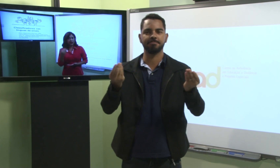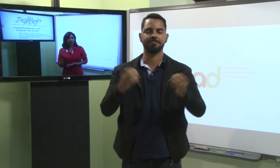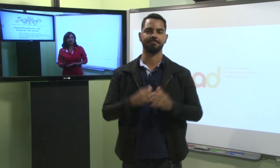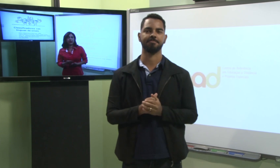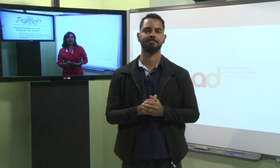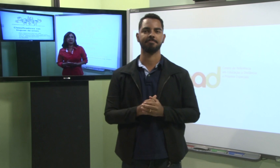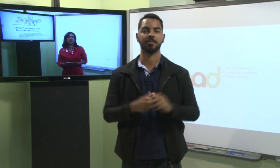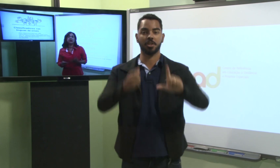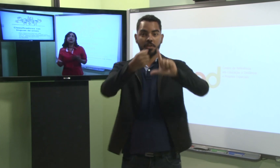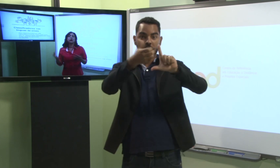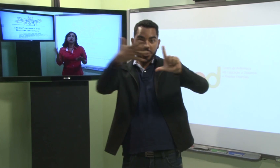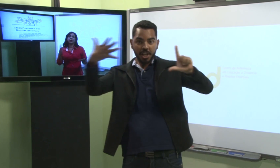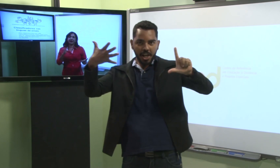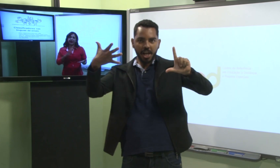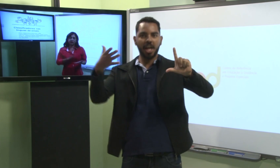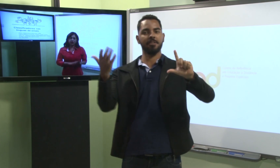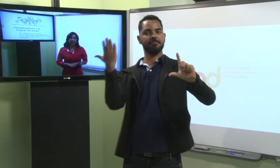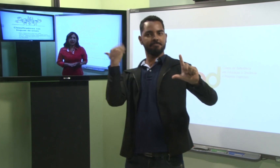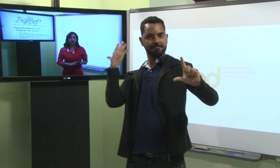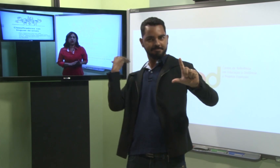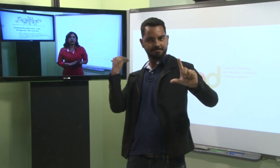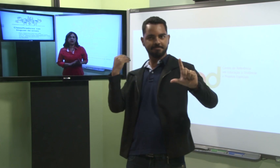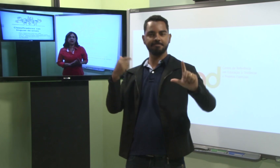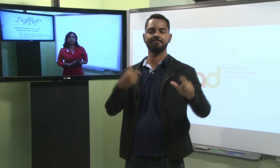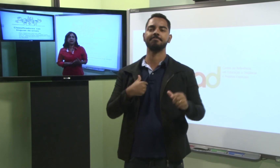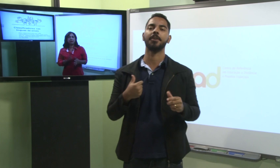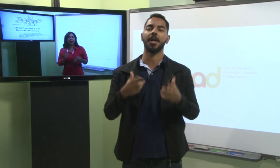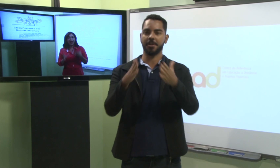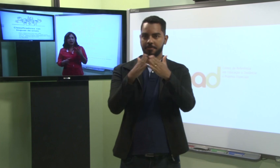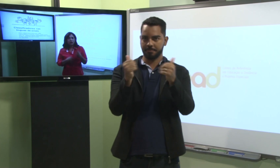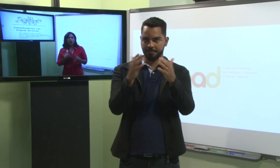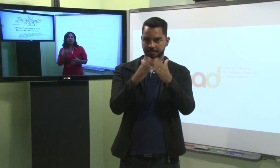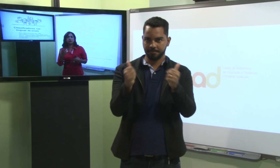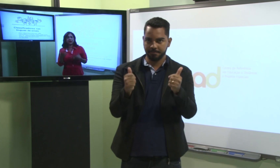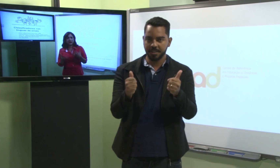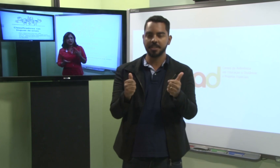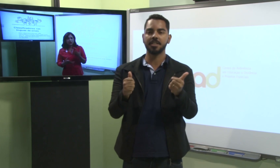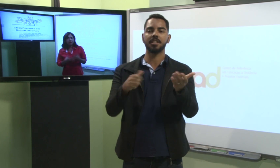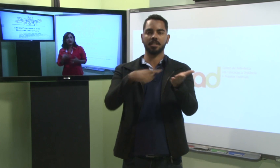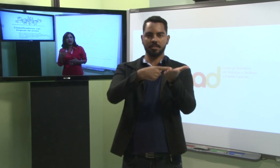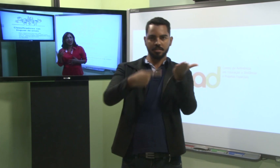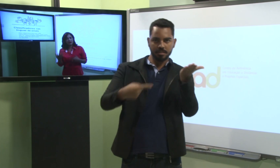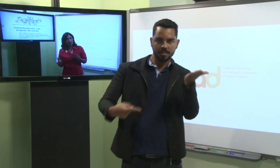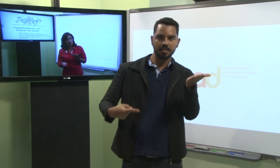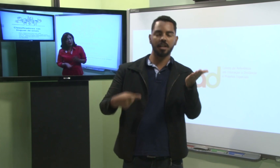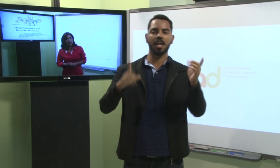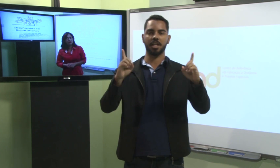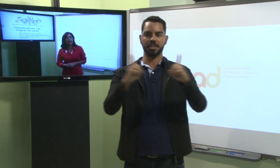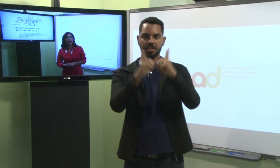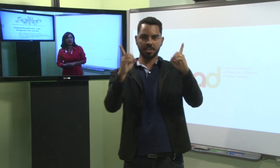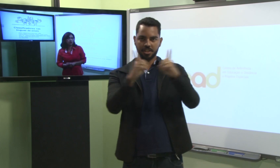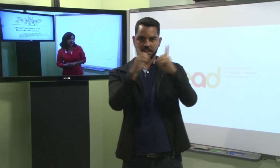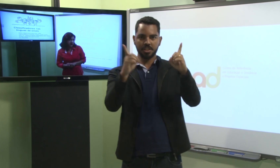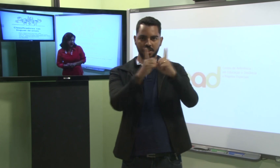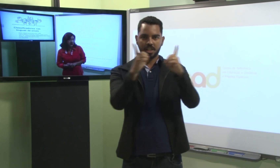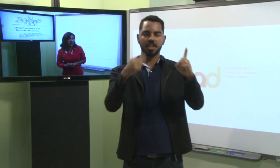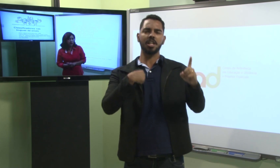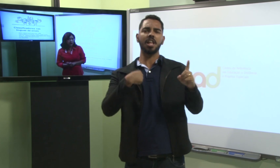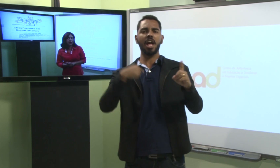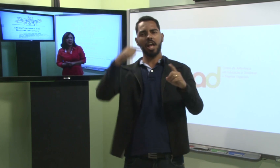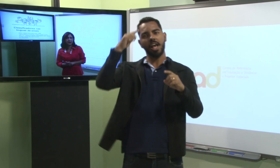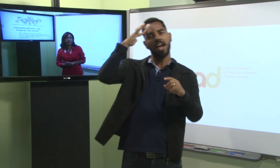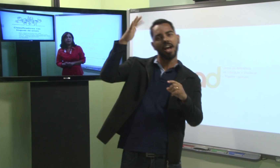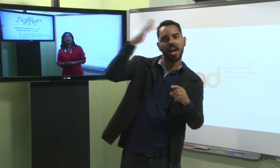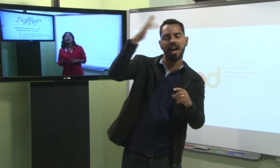que tentaremos trazer o caderno didático de nossa disciplina amarrados a outras pesquisas de literatos renomados na área de pesquisa na